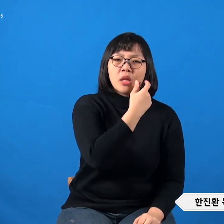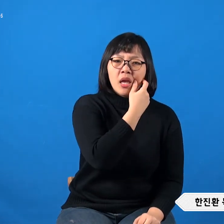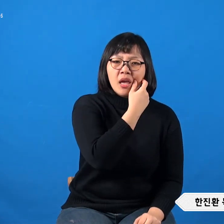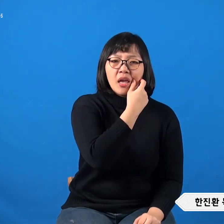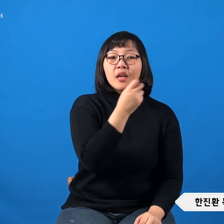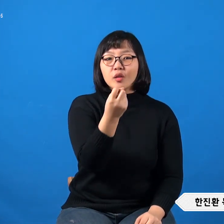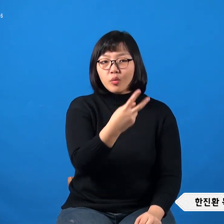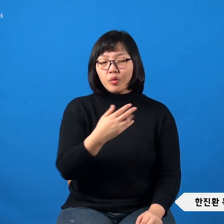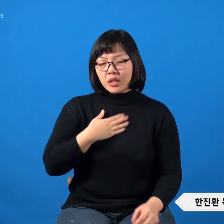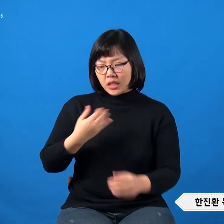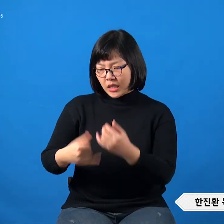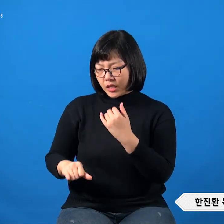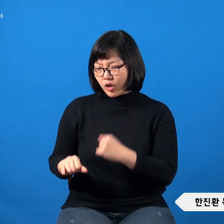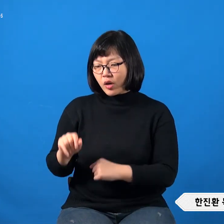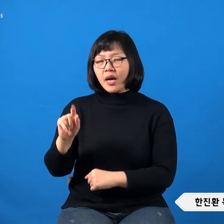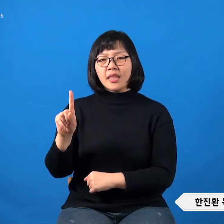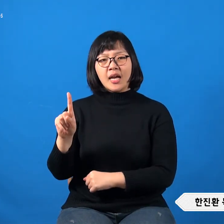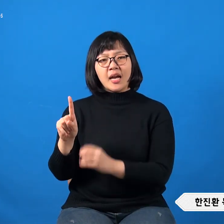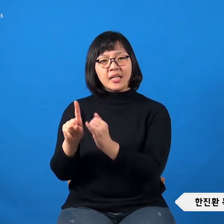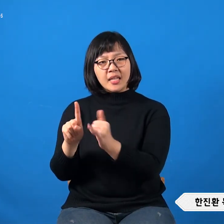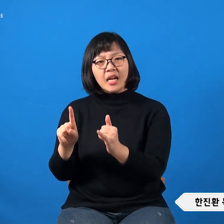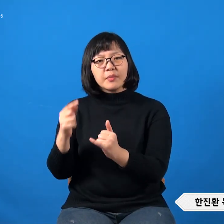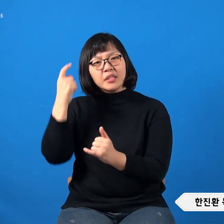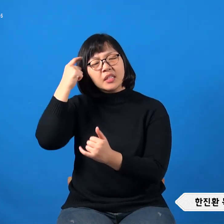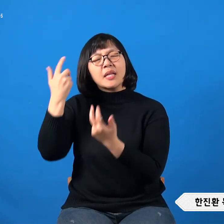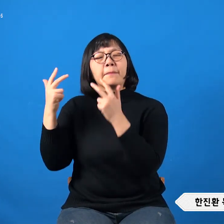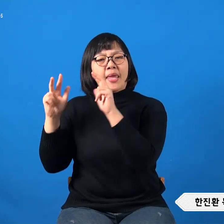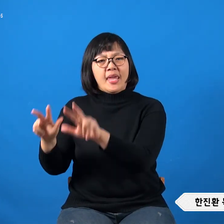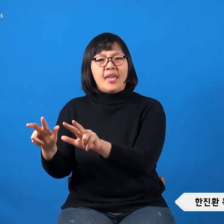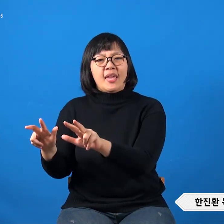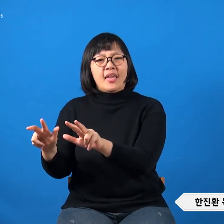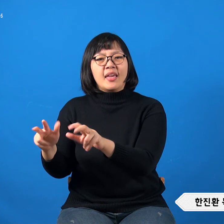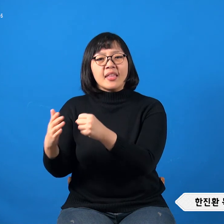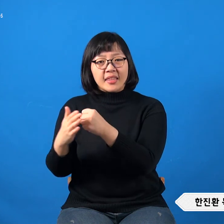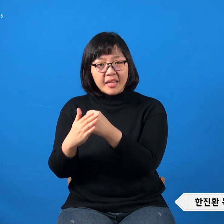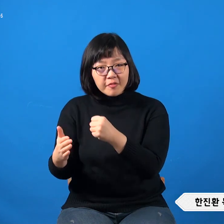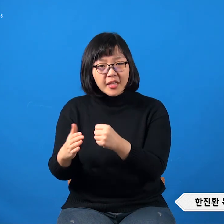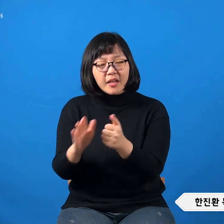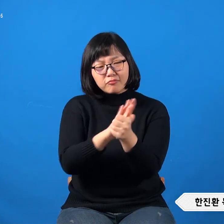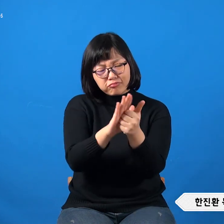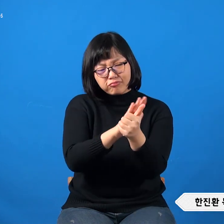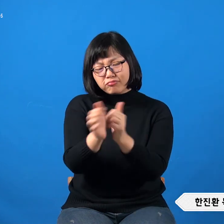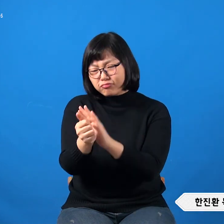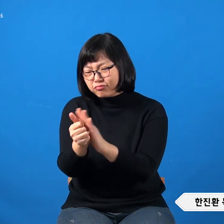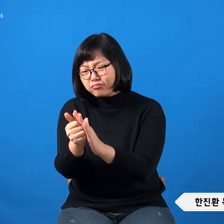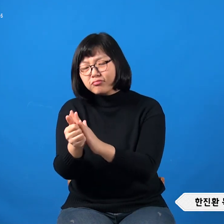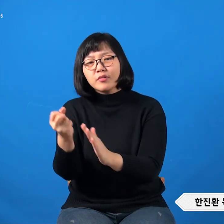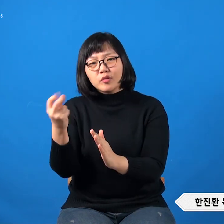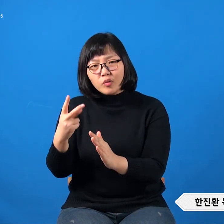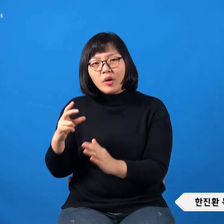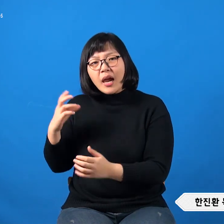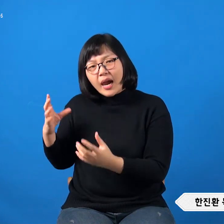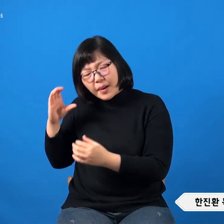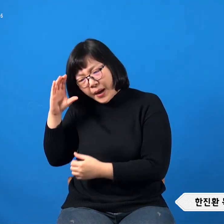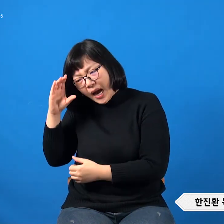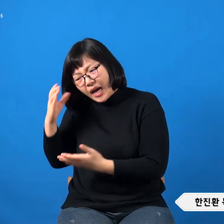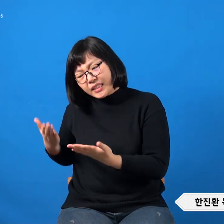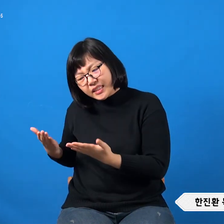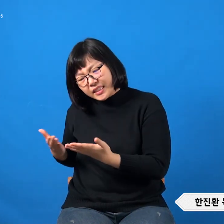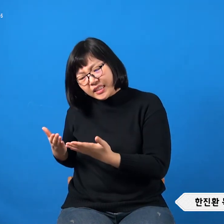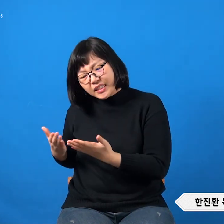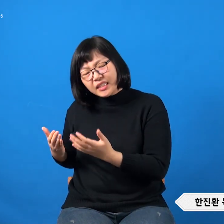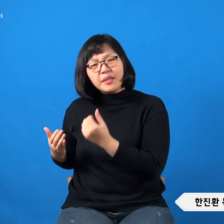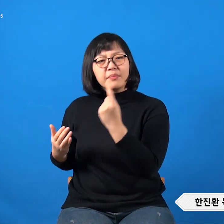자폐입니다. 생활이 넉넉하지 못하니까 자기가 틈틈이 부업을 해서 생계에 보태야 됩니다. 그러니까